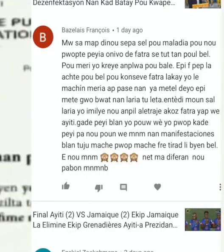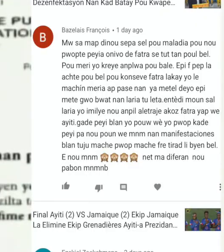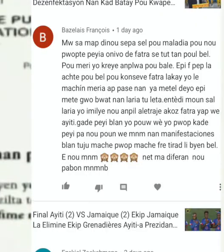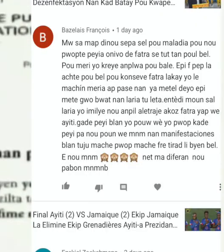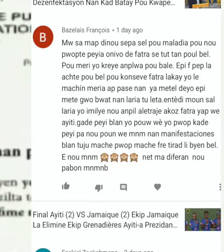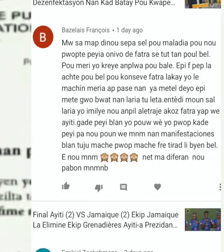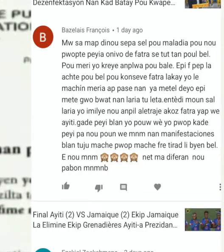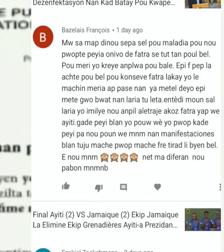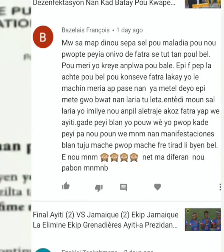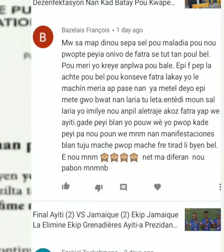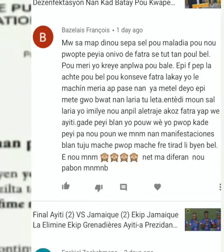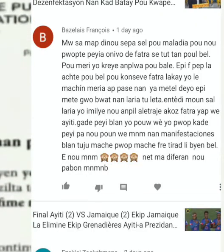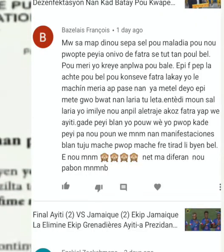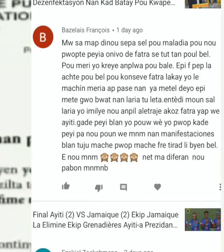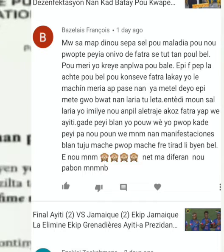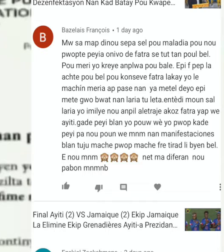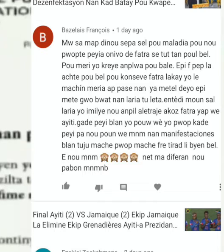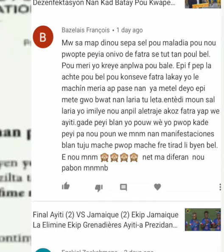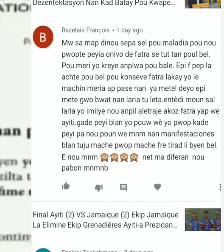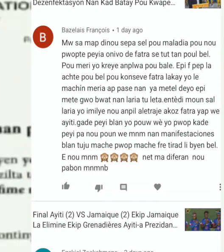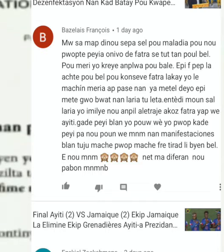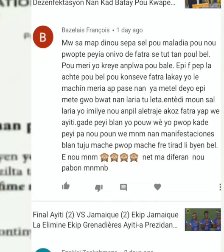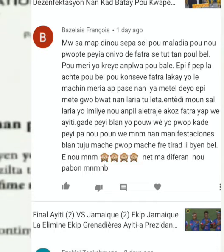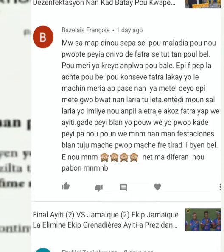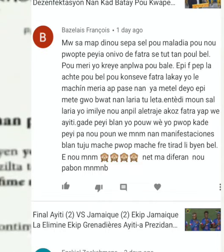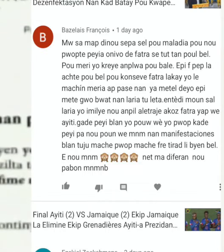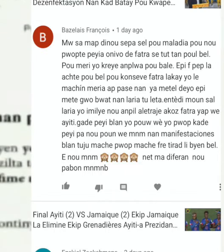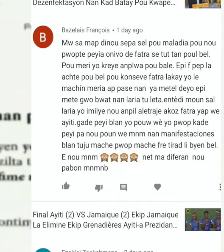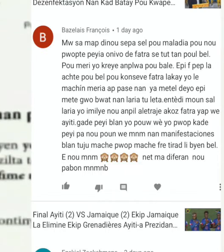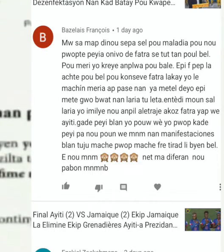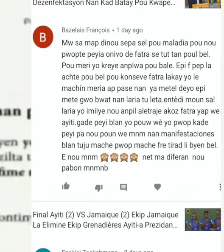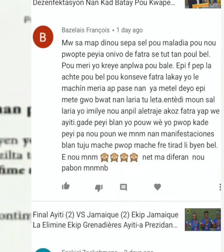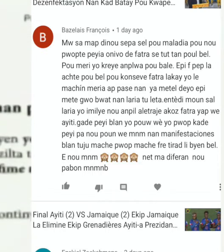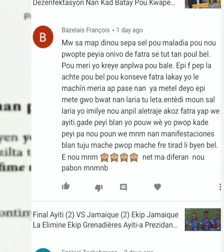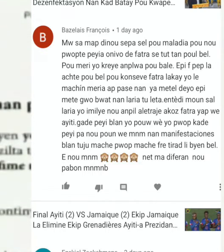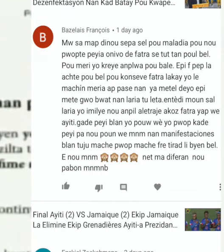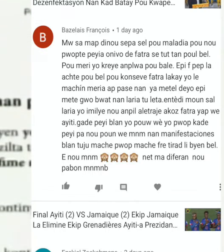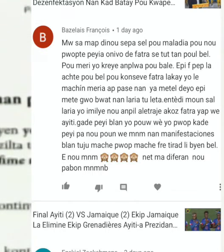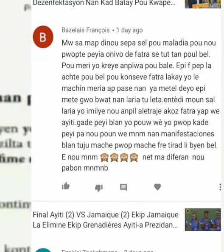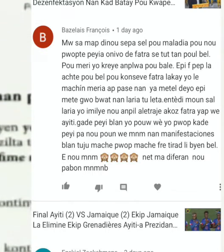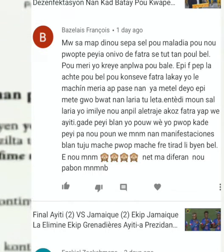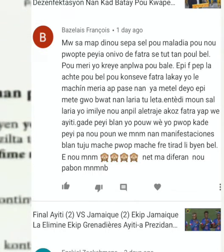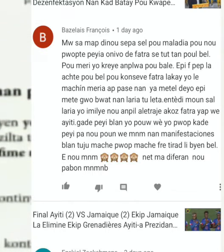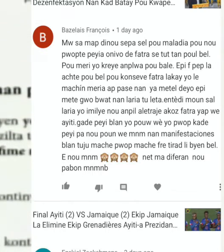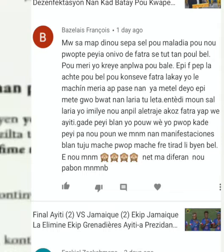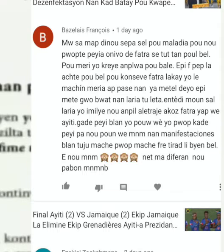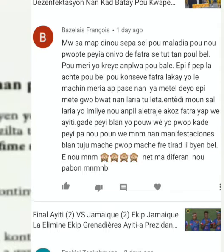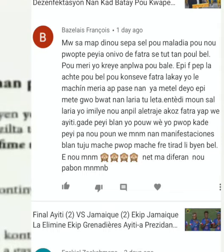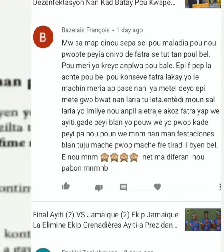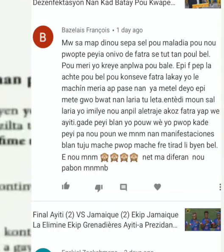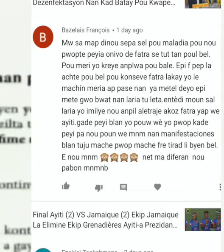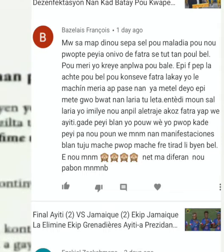abonner avec Bombade TV et puis ouvrir chaîne notification. Ça permet de faire partie équipe notification Bombade TV. Et bien, nous pas perdre temps, n'a déroulé